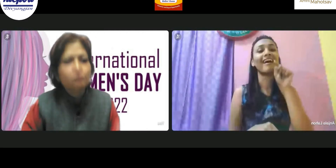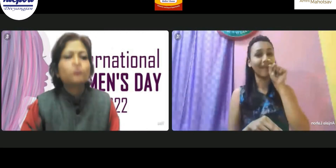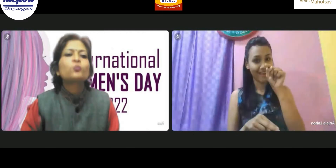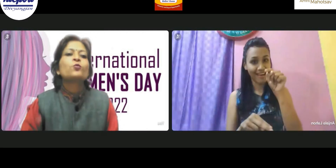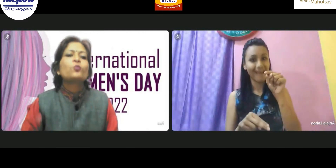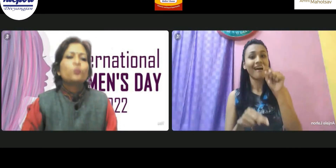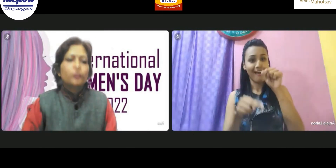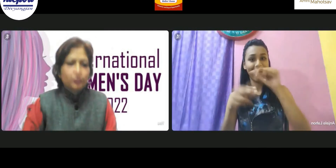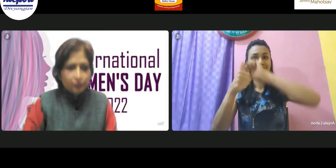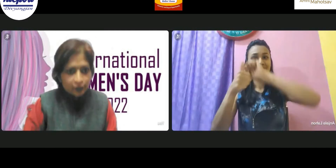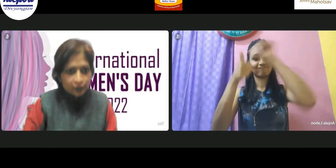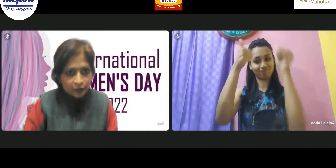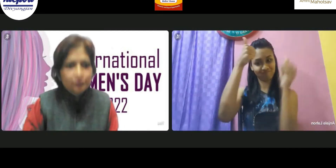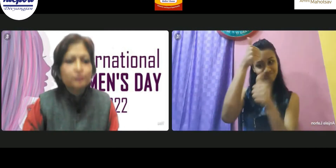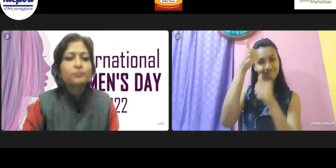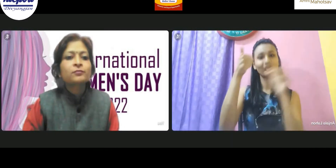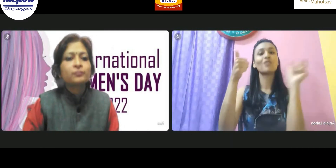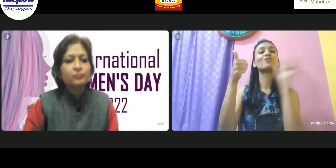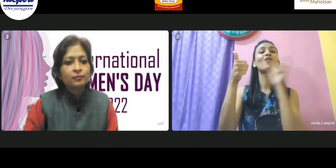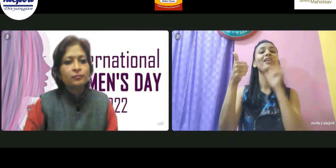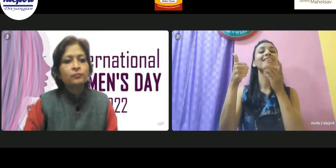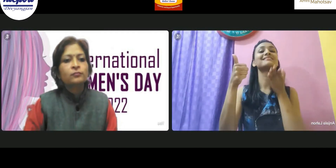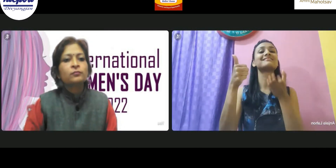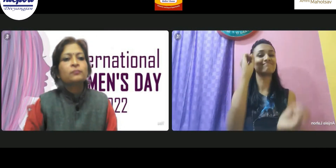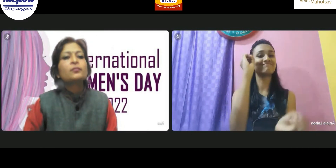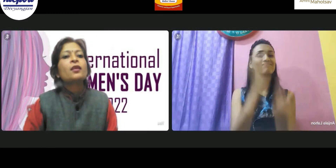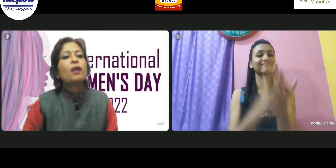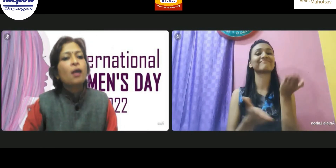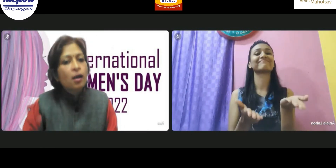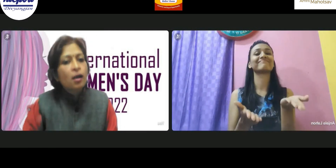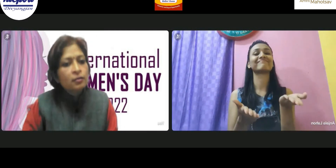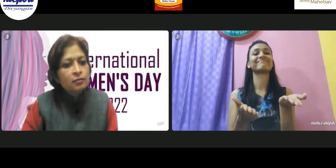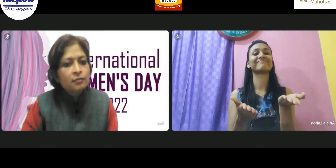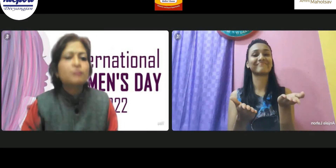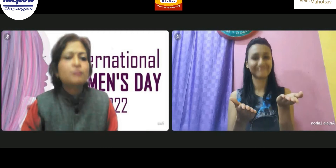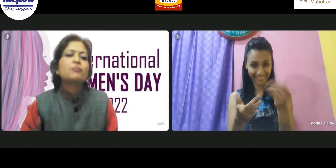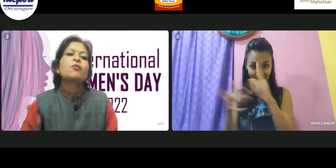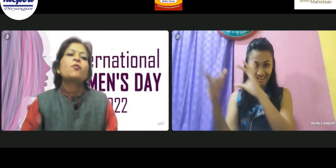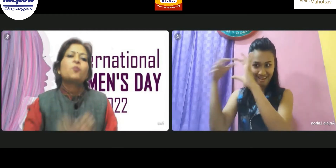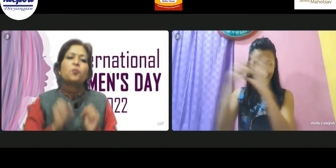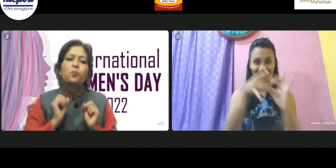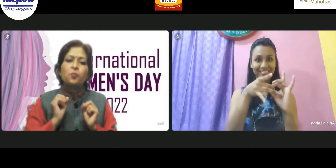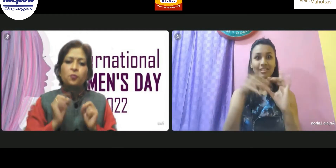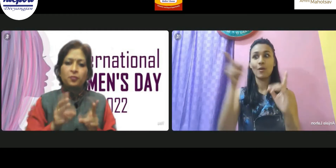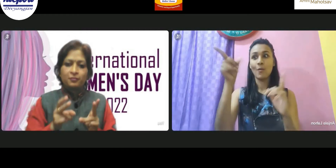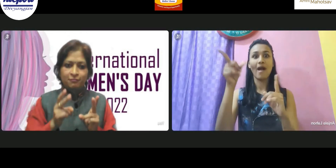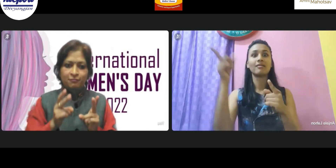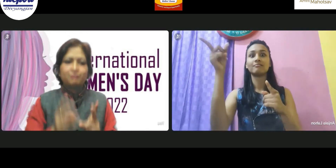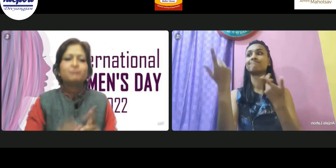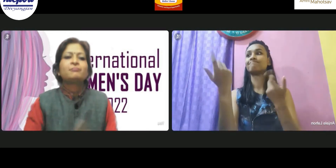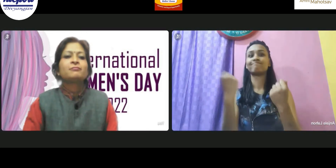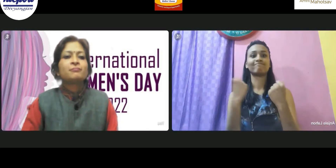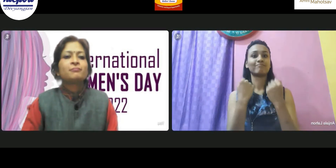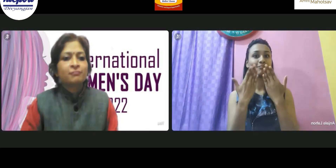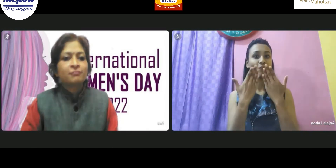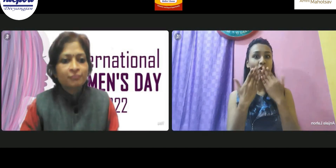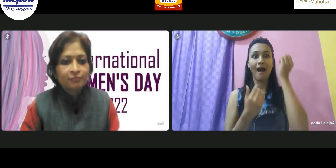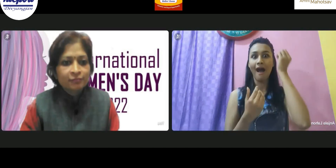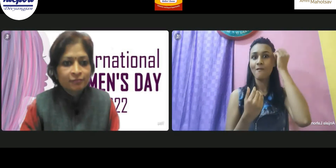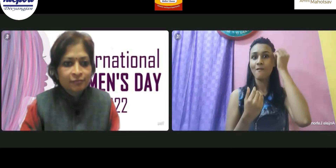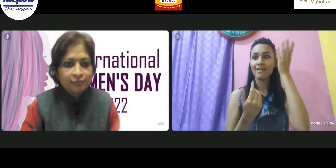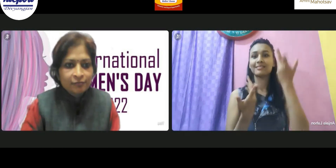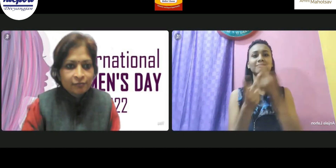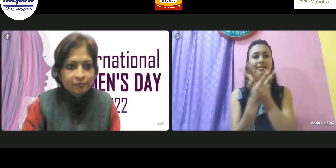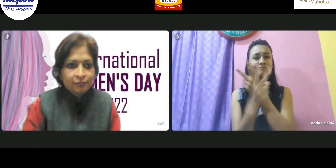में हमारा ये कॉलेज था। बिल्कुल, यह उससे जुड़ा हुआ था। तो वो बहुत सारे अवेयरनेस